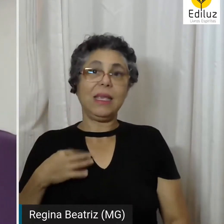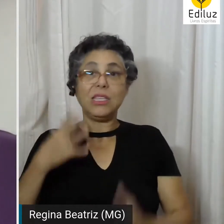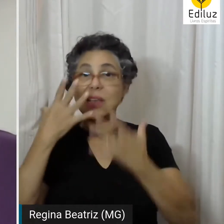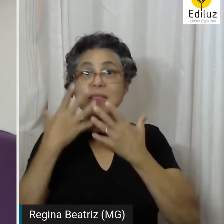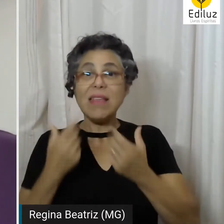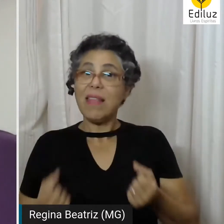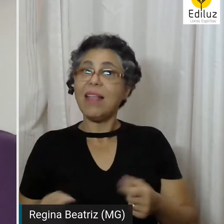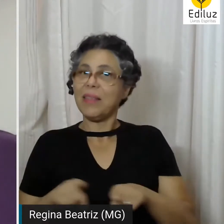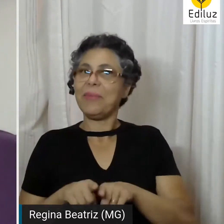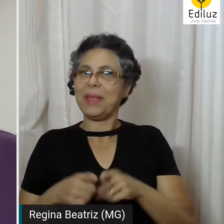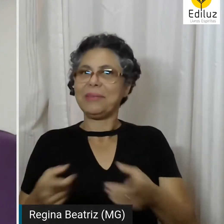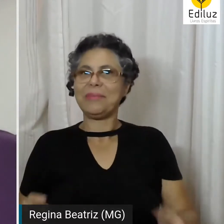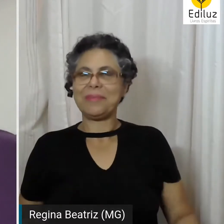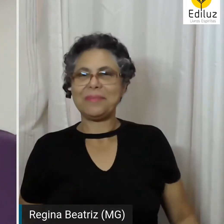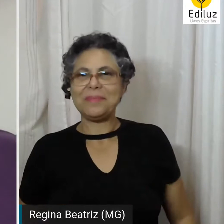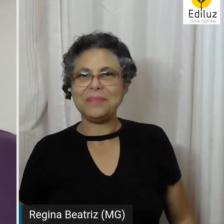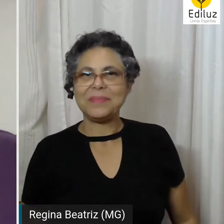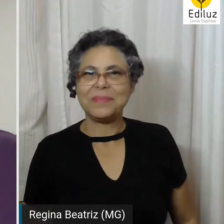aceitá-las.